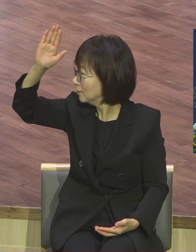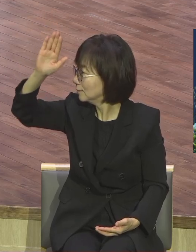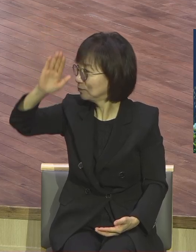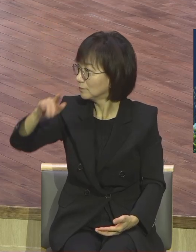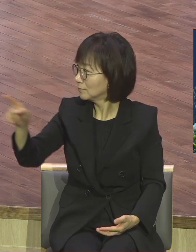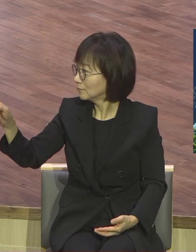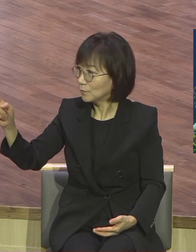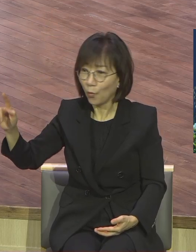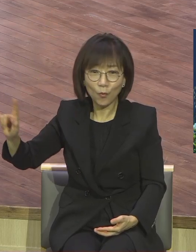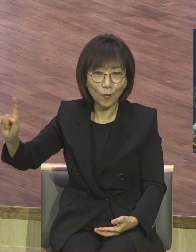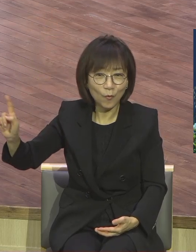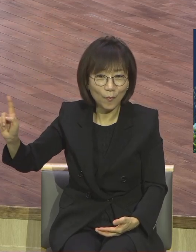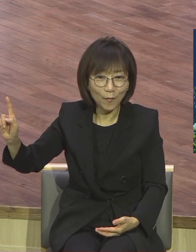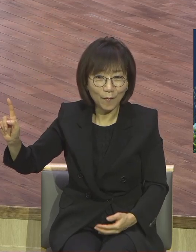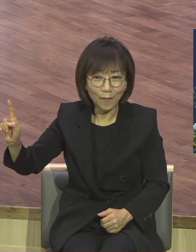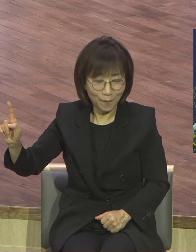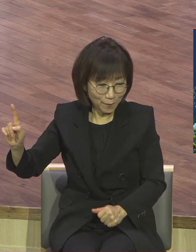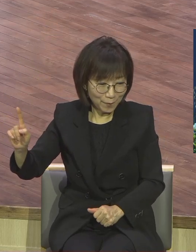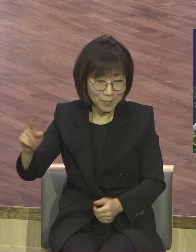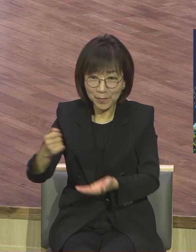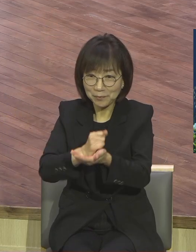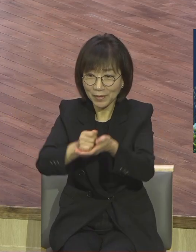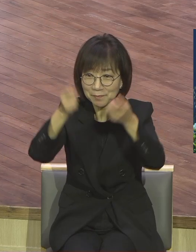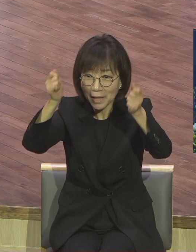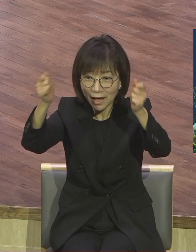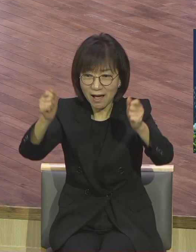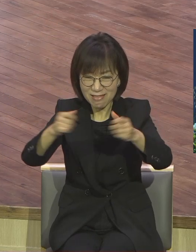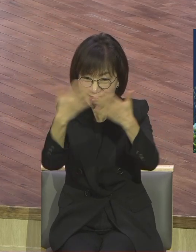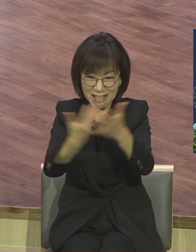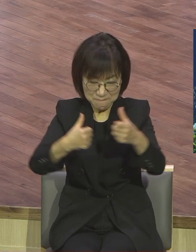어디 와 있어? 2부.